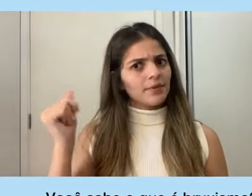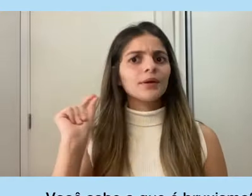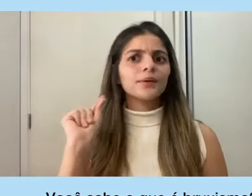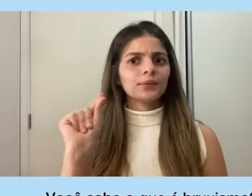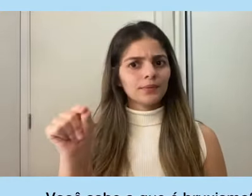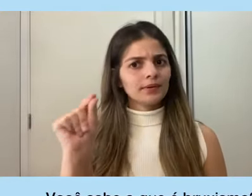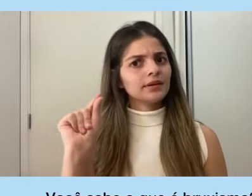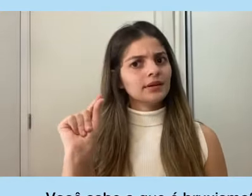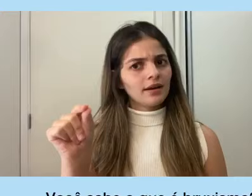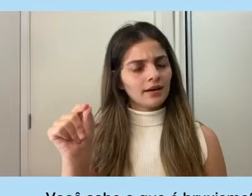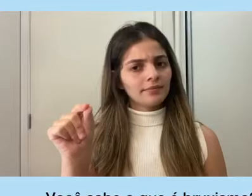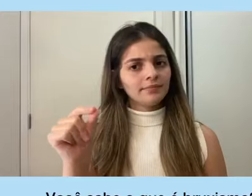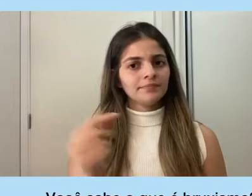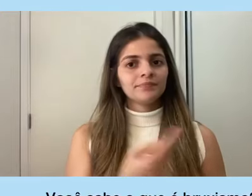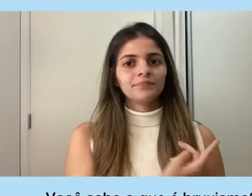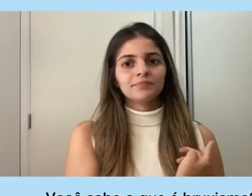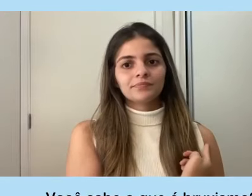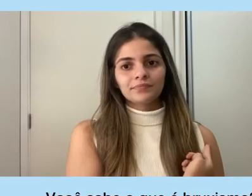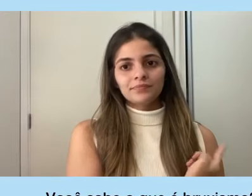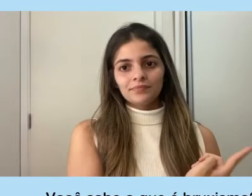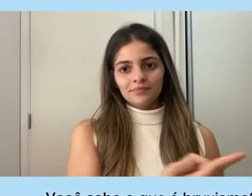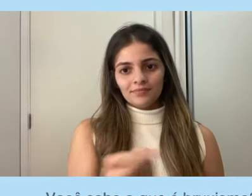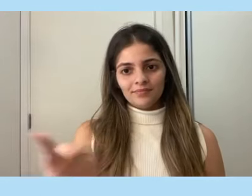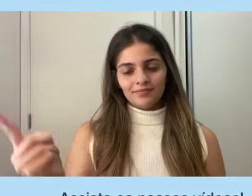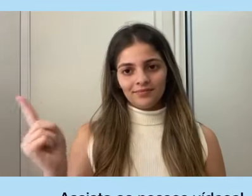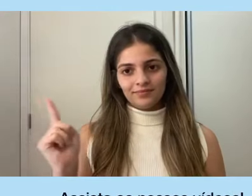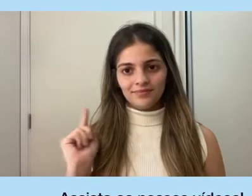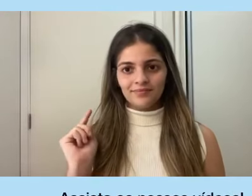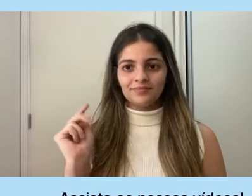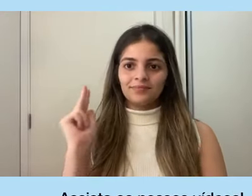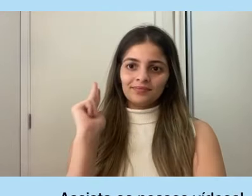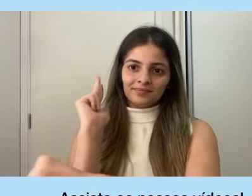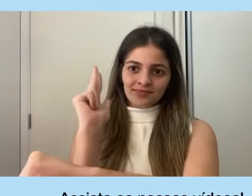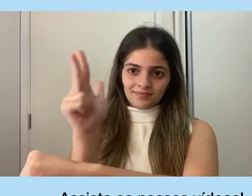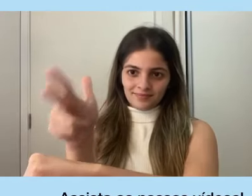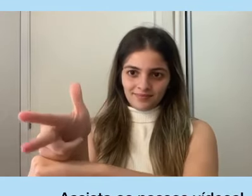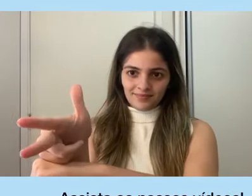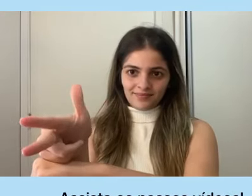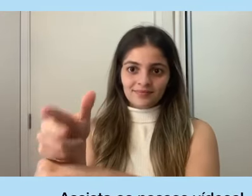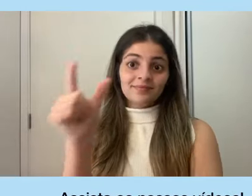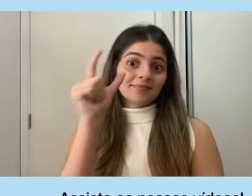Assista nossos vídeos.